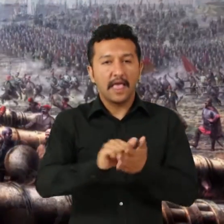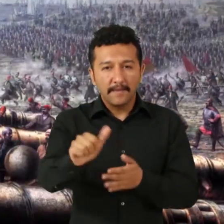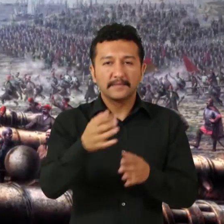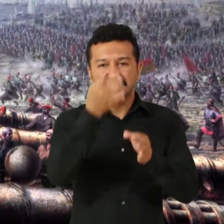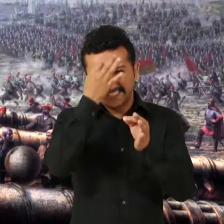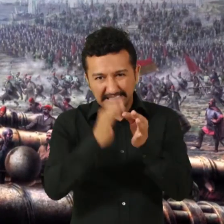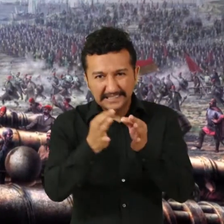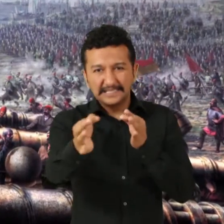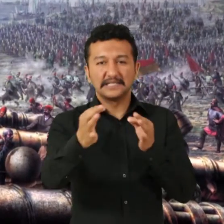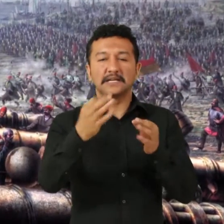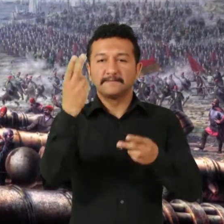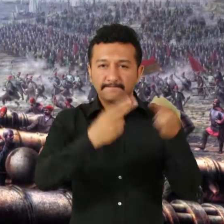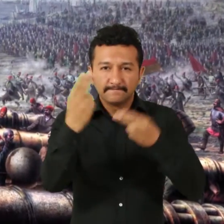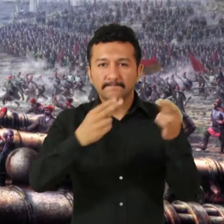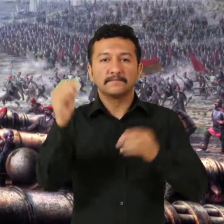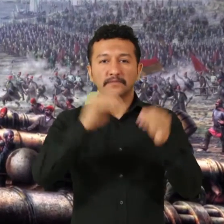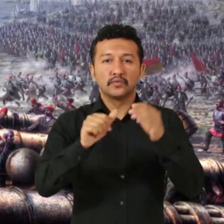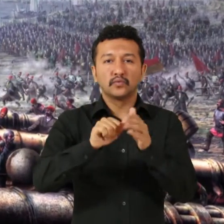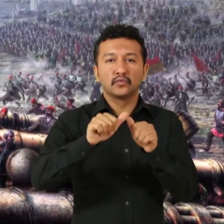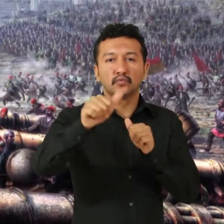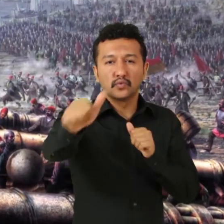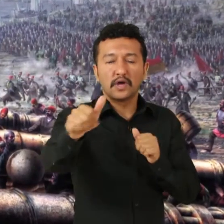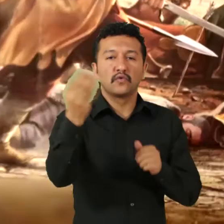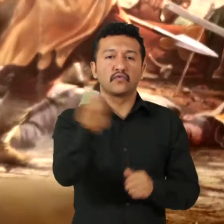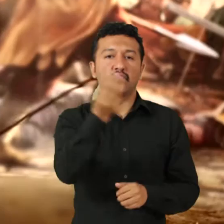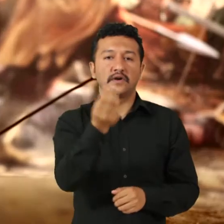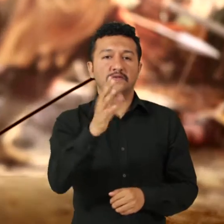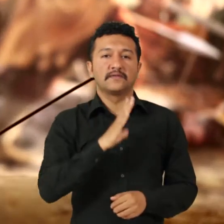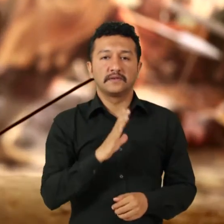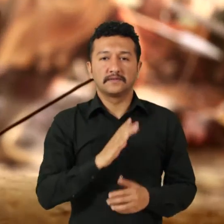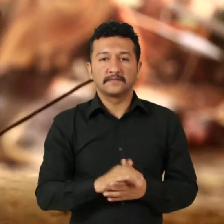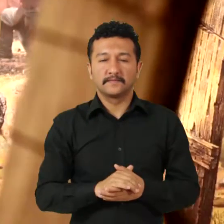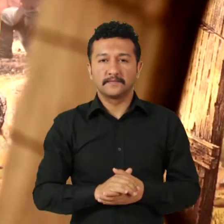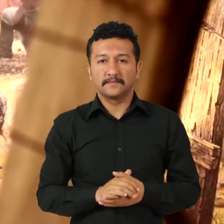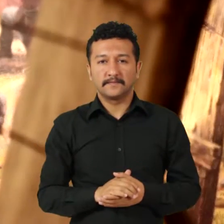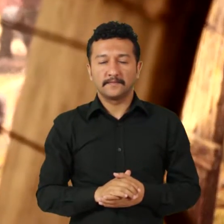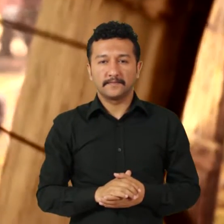detaylarıyla ince ince işlenerek ufka doğru küçülmektedir.